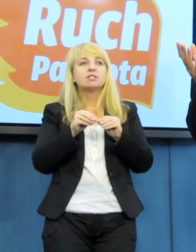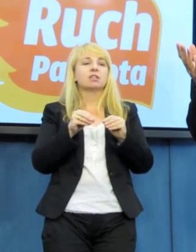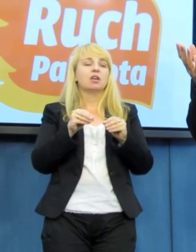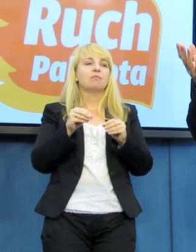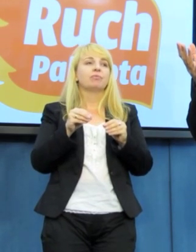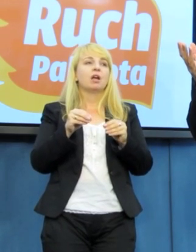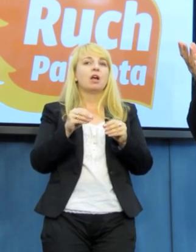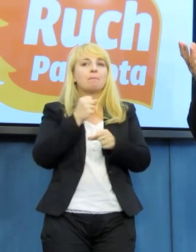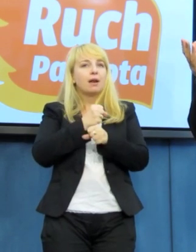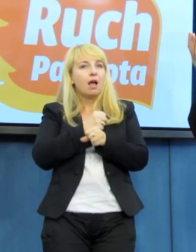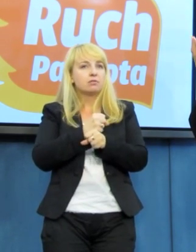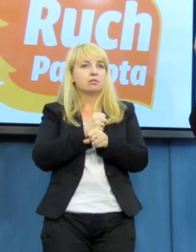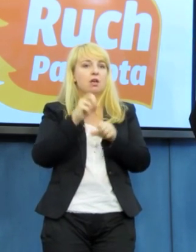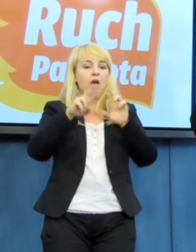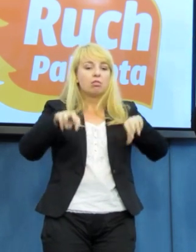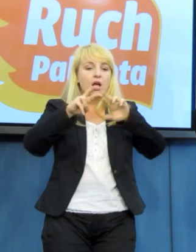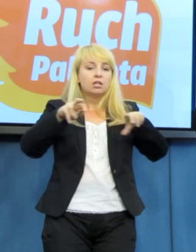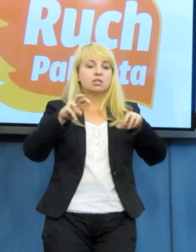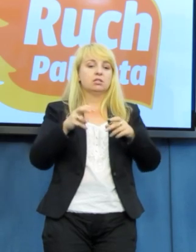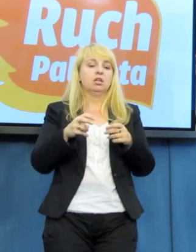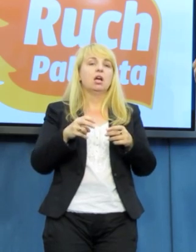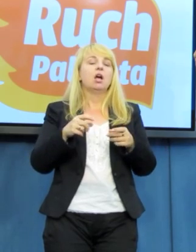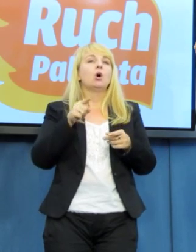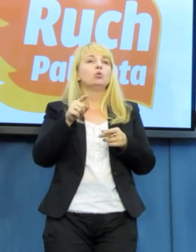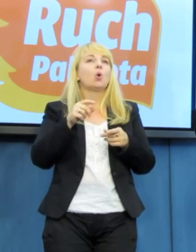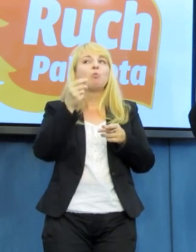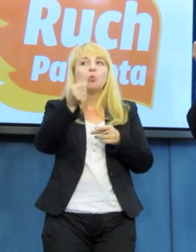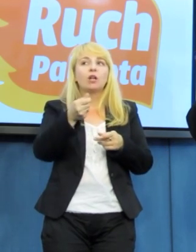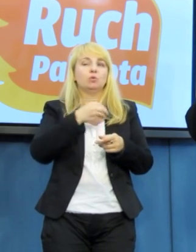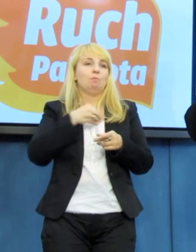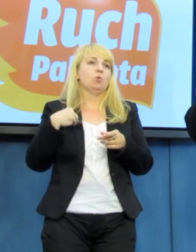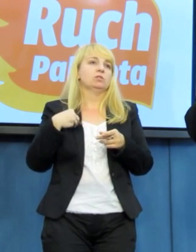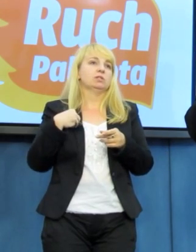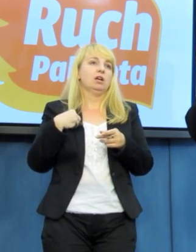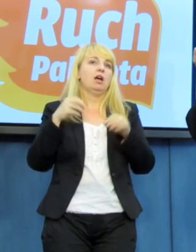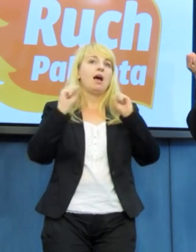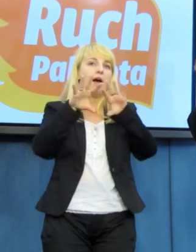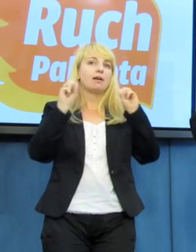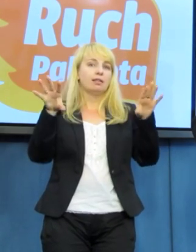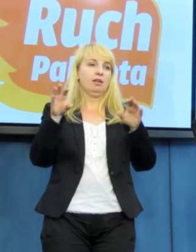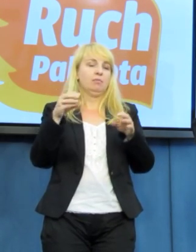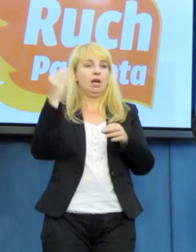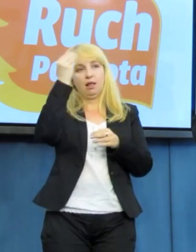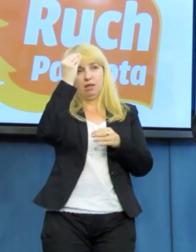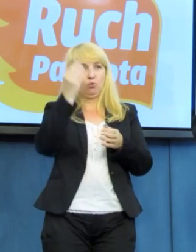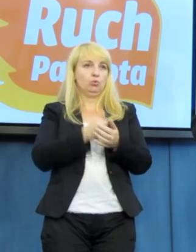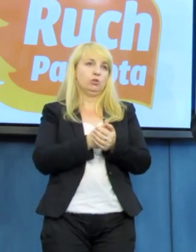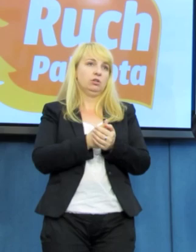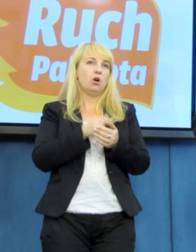nauką, za które płaci Polska Akademia Nauk, która no, posiada budżet